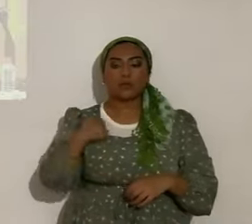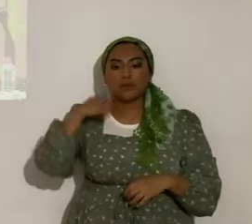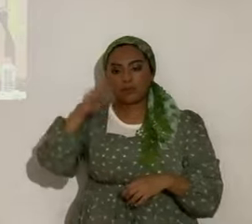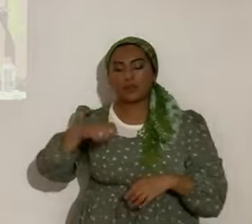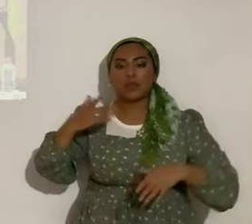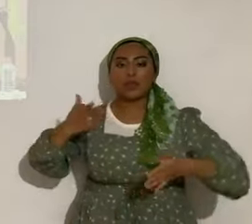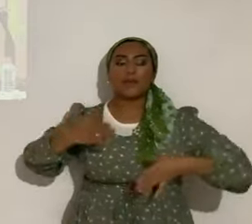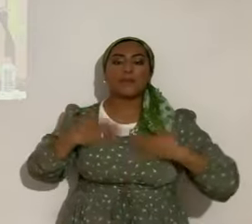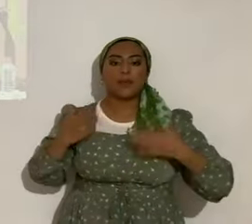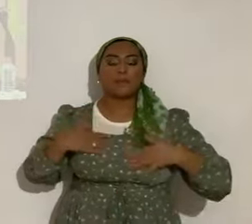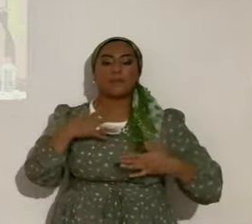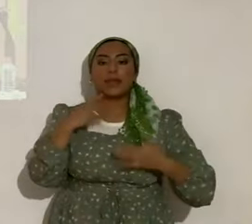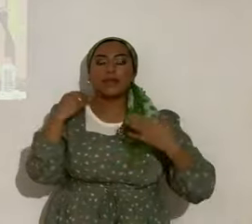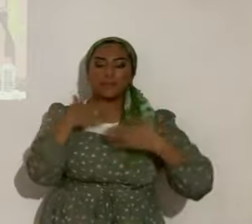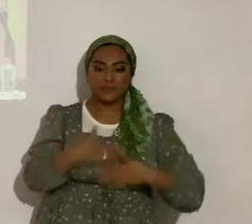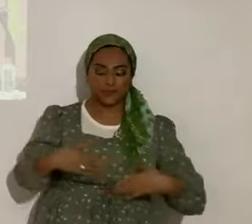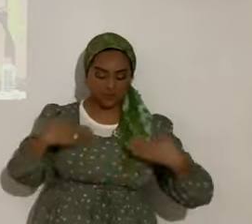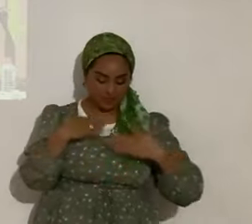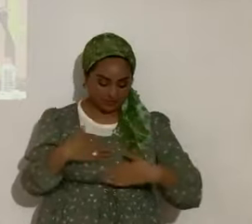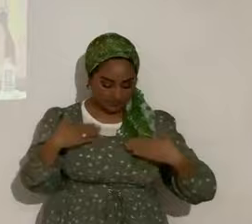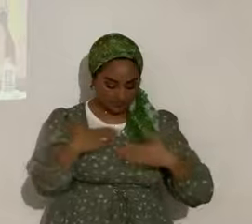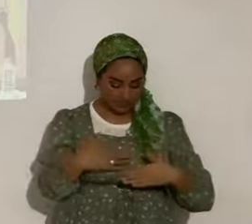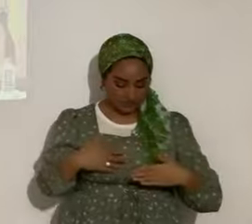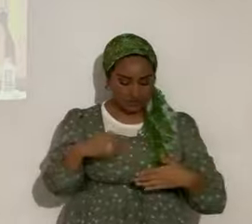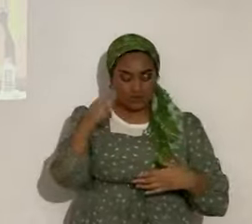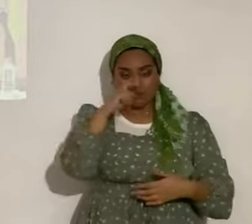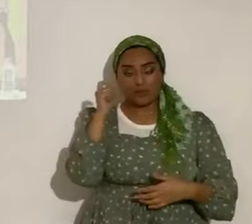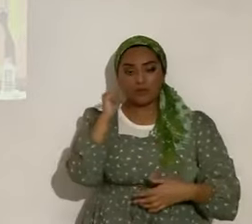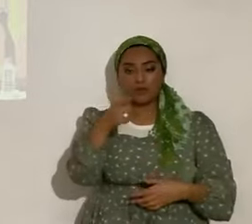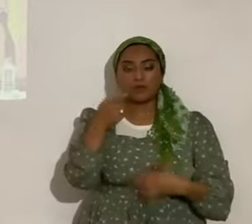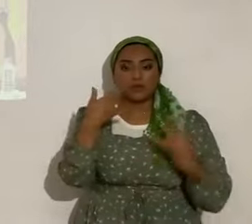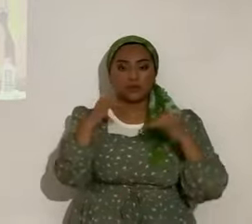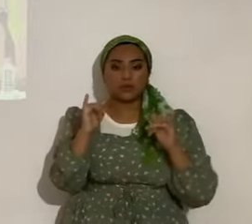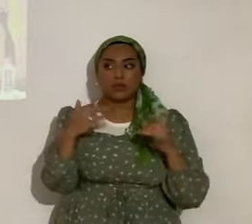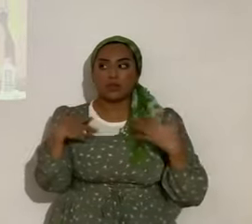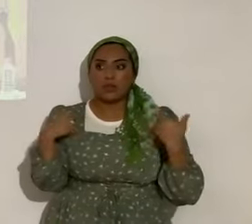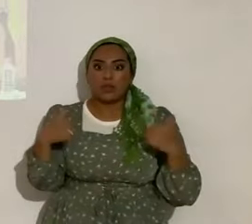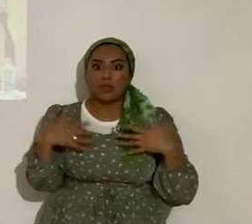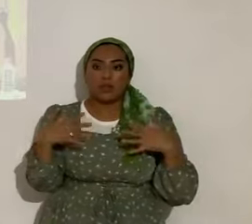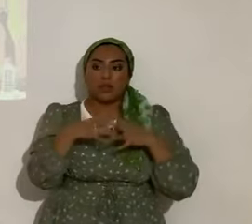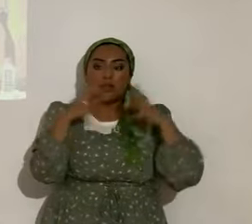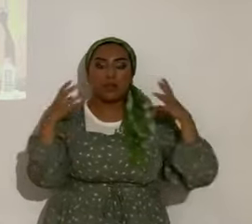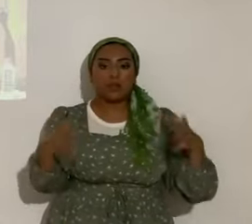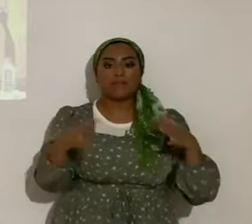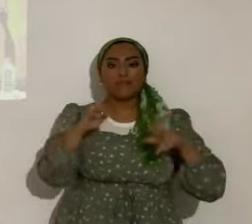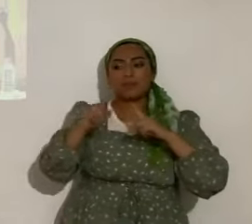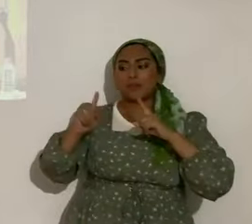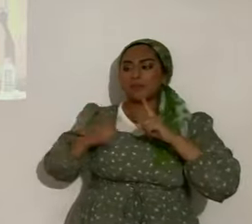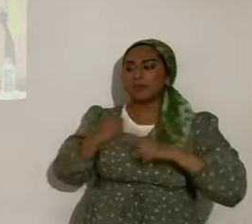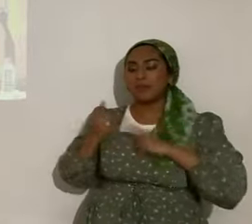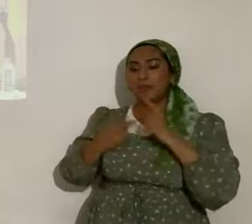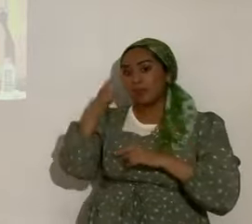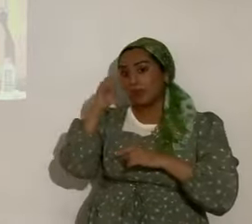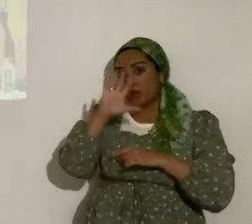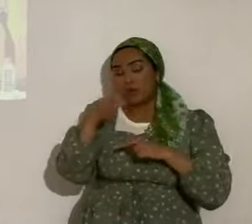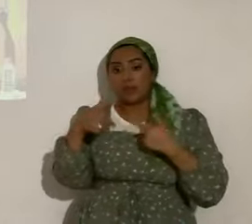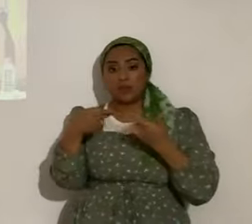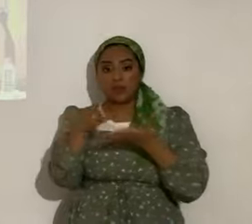y felicidad. Porque si tú todavía te preocupas demasiado porque te critiquen por ser un santo,